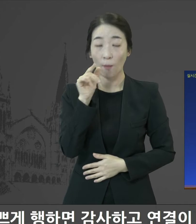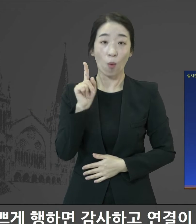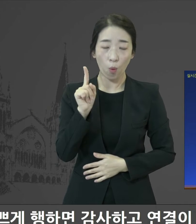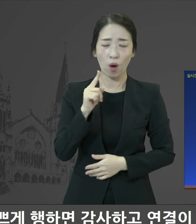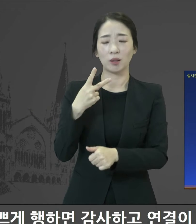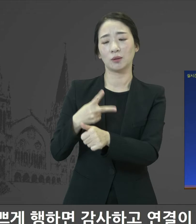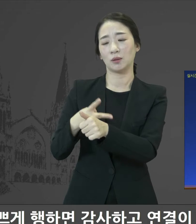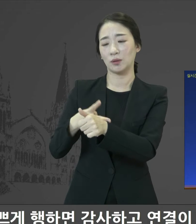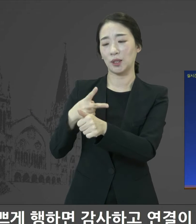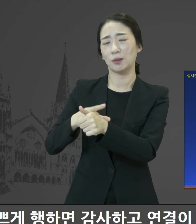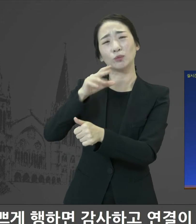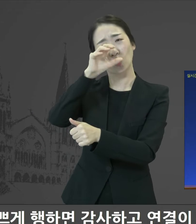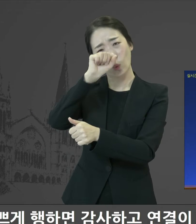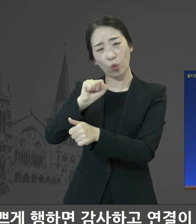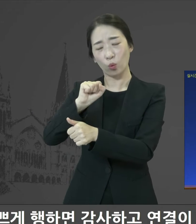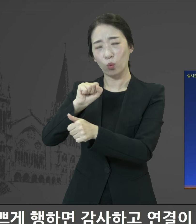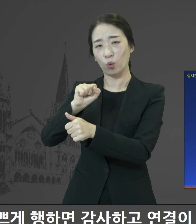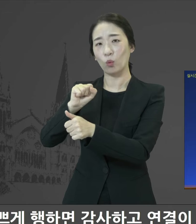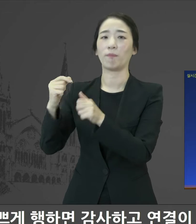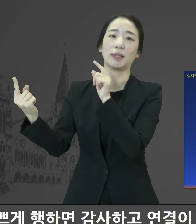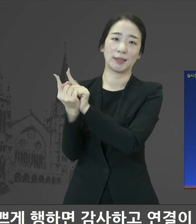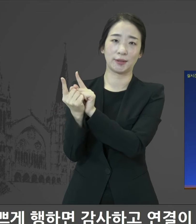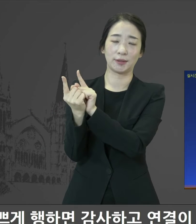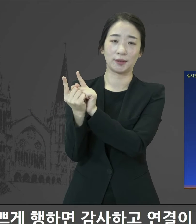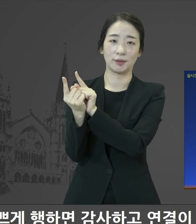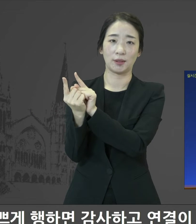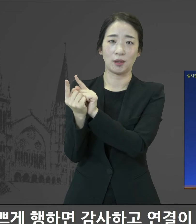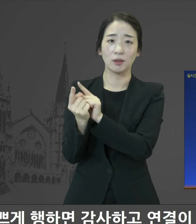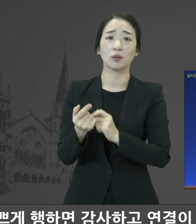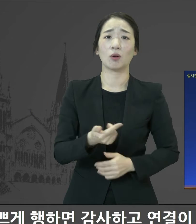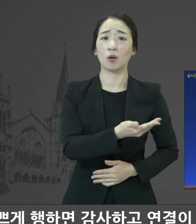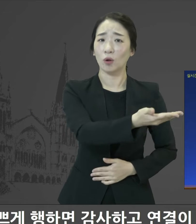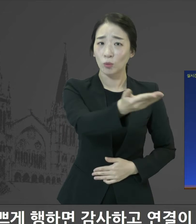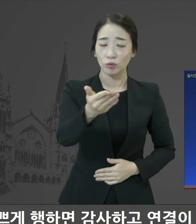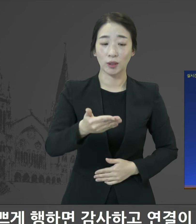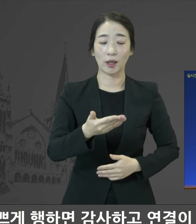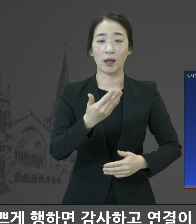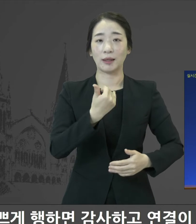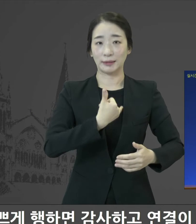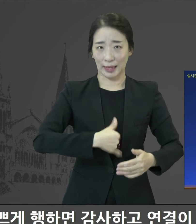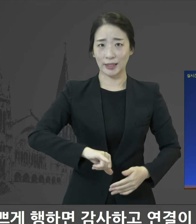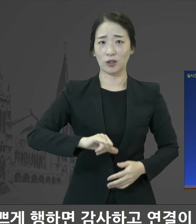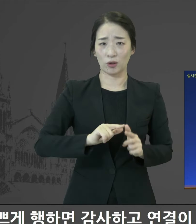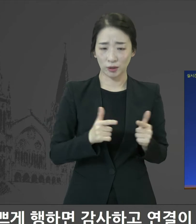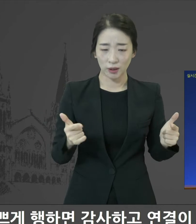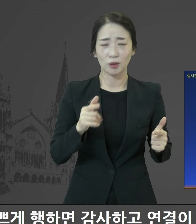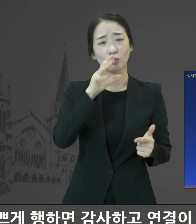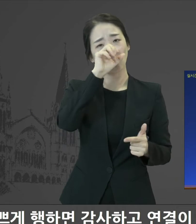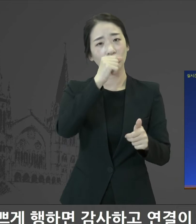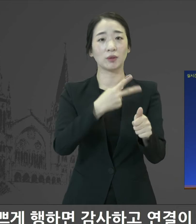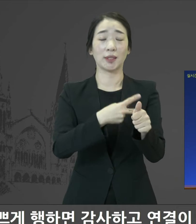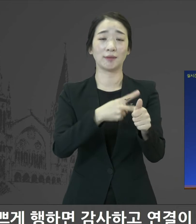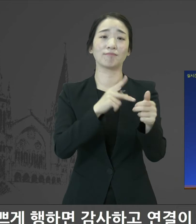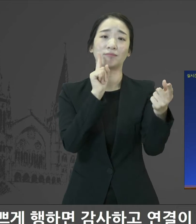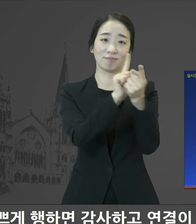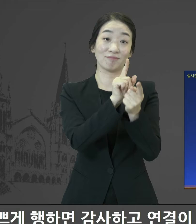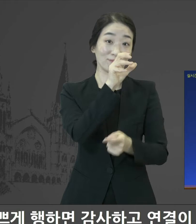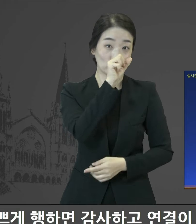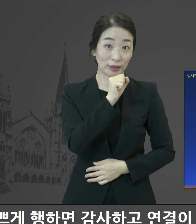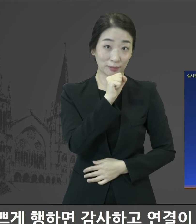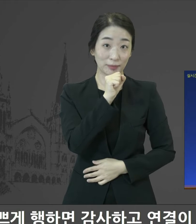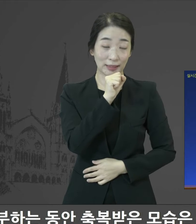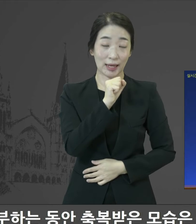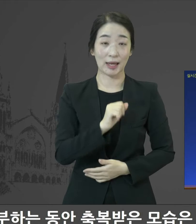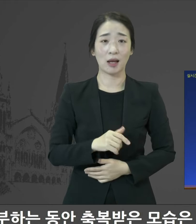있었습니다. 그래서 저는 우리의 다음 세대들이 좋은 선생님을 만날 수 있기를 늘 소망하며 기도합니다. 사실 나이가 들어서도요,